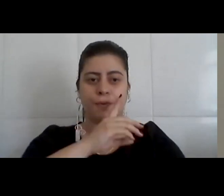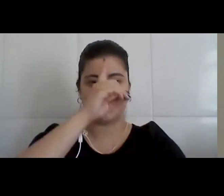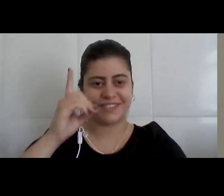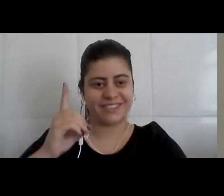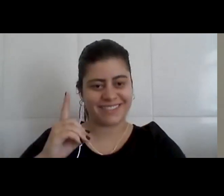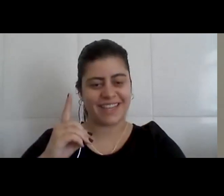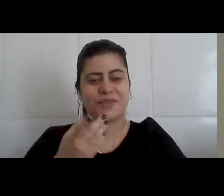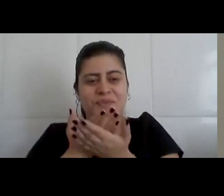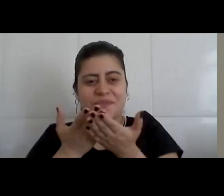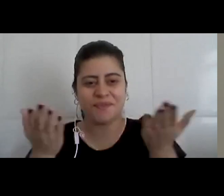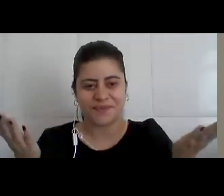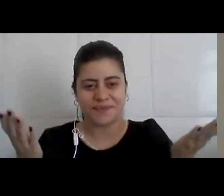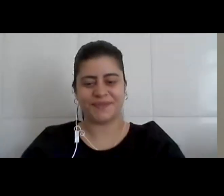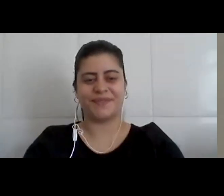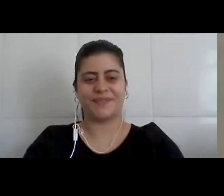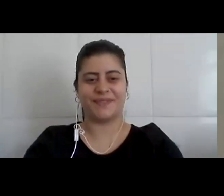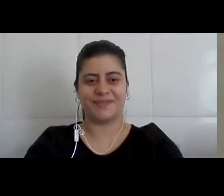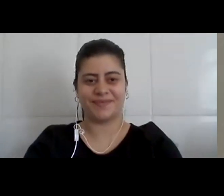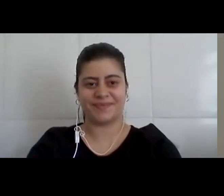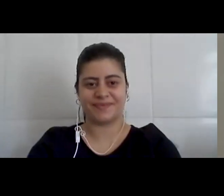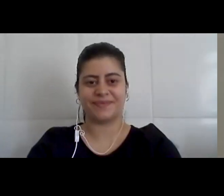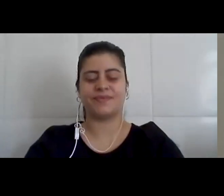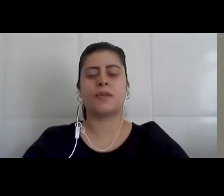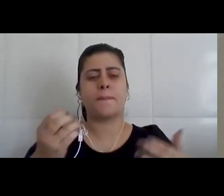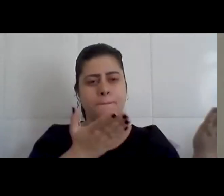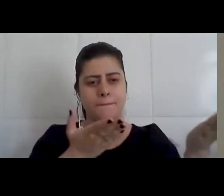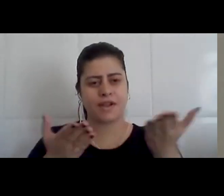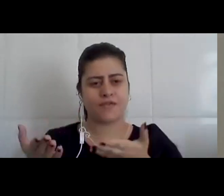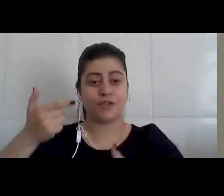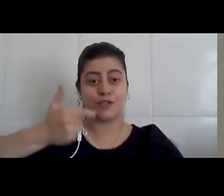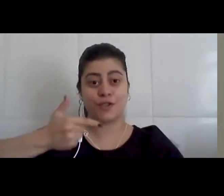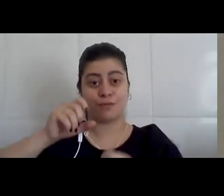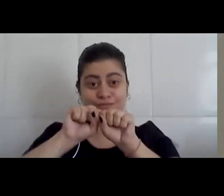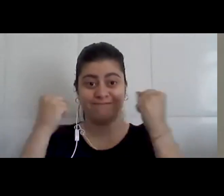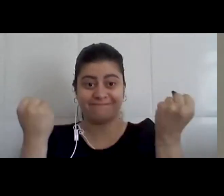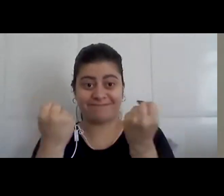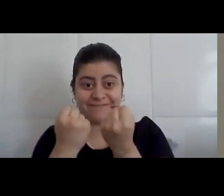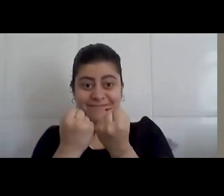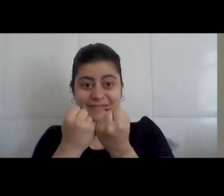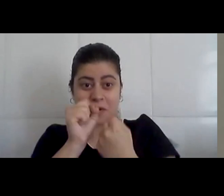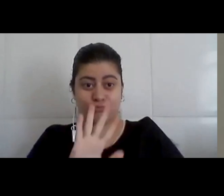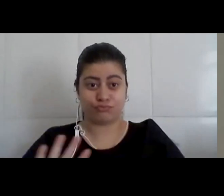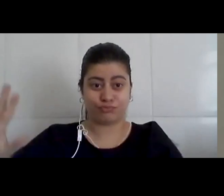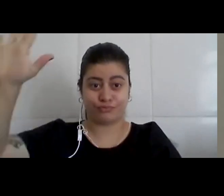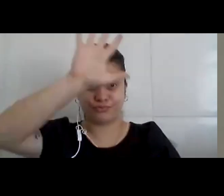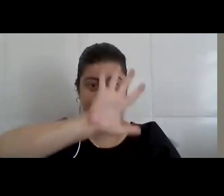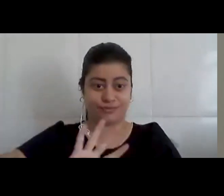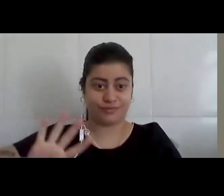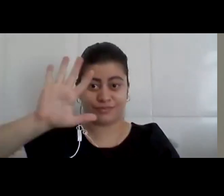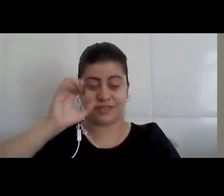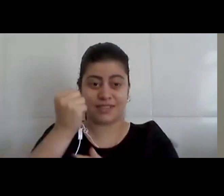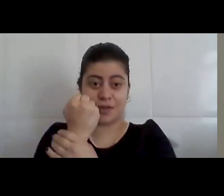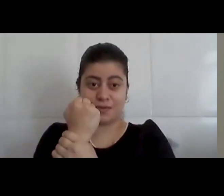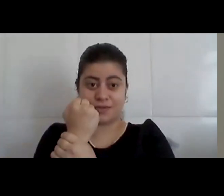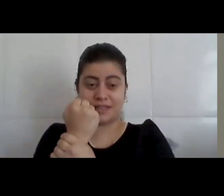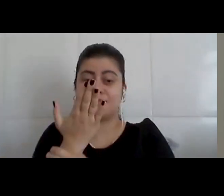Bom dia a todos e todas. Bem-vindos, ao segundo Seminário Internacional de Segurança Alimentar e Nutricional de